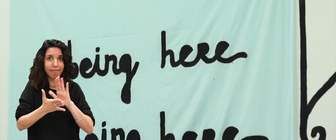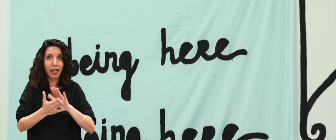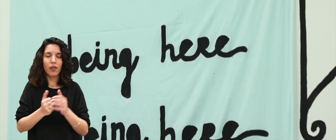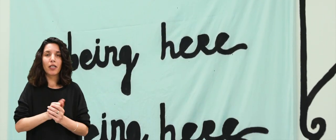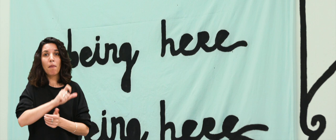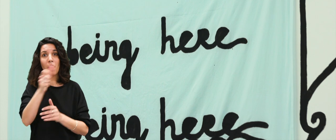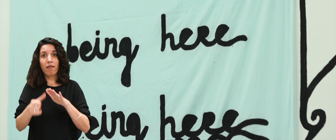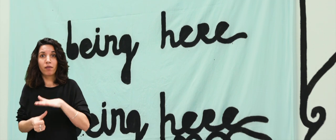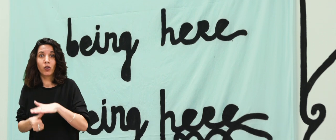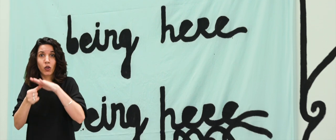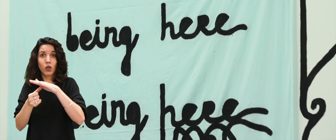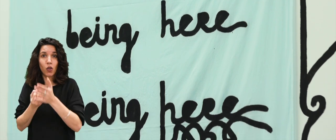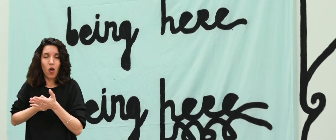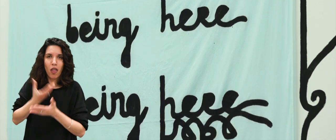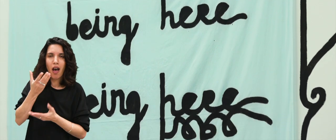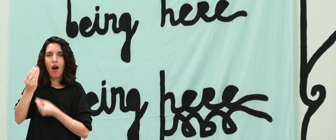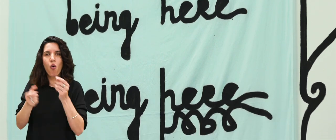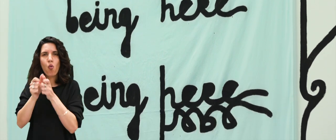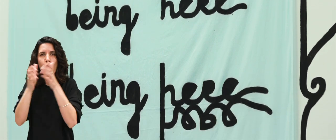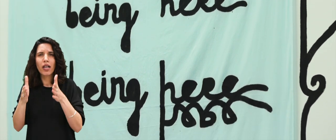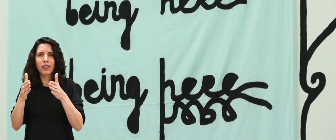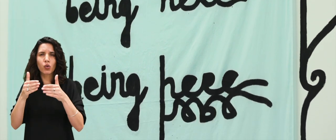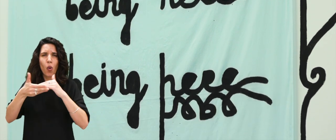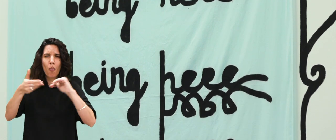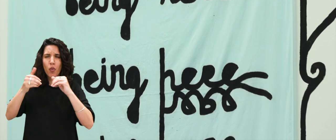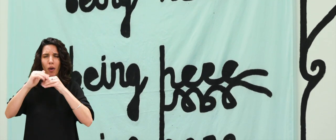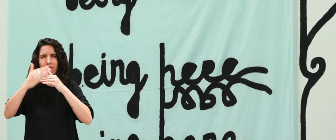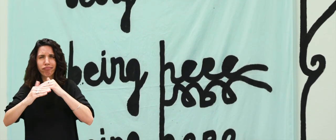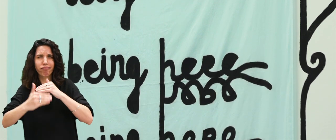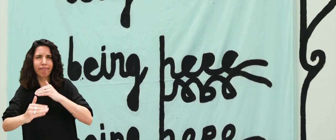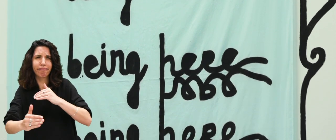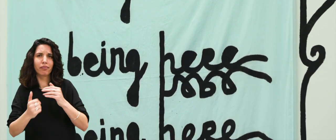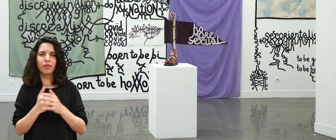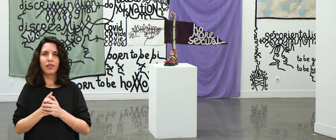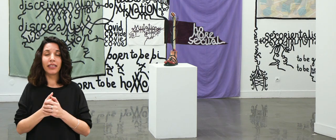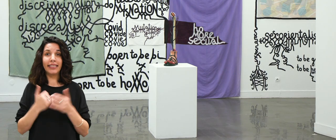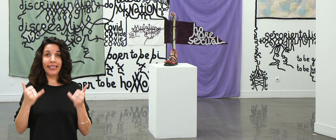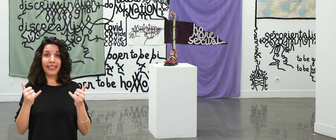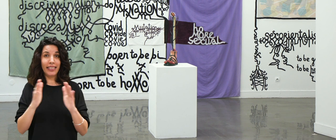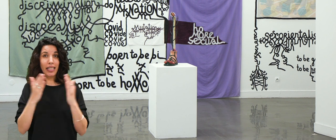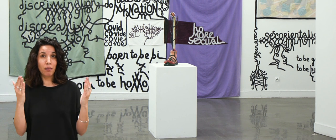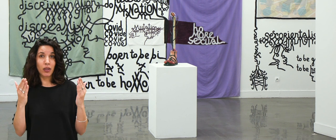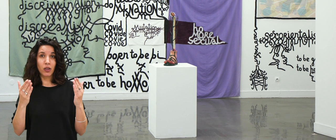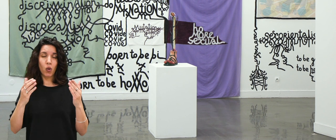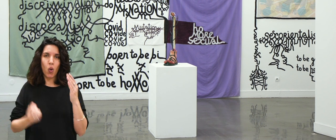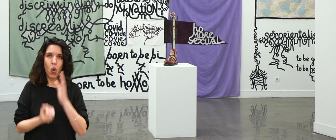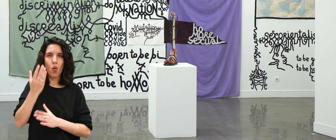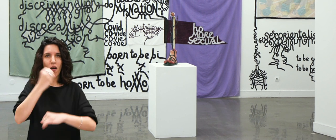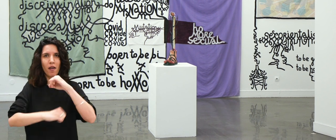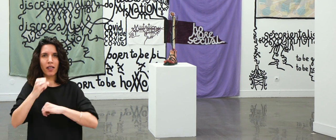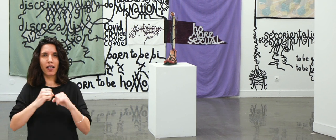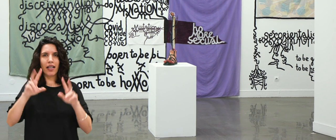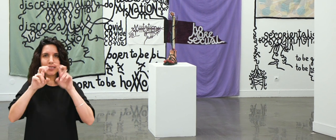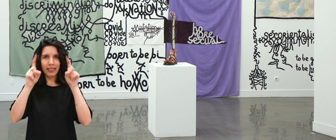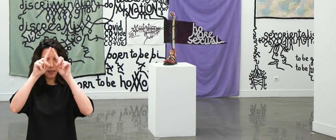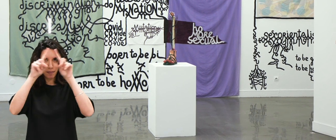et qui ensuite peuvent se déployer quasiment à l'infini sur les murs des centres d'art, des institutions. Ici, Babi présente une nouvelle installation intitulée